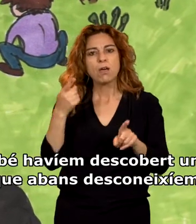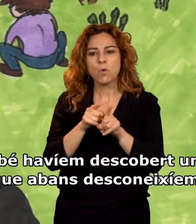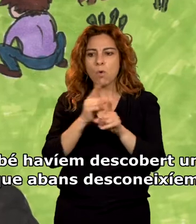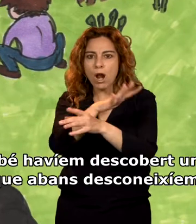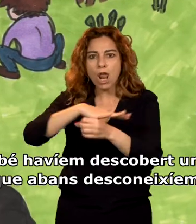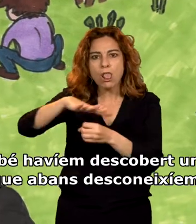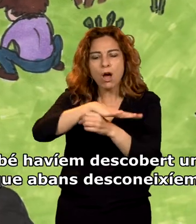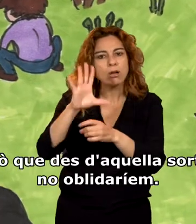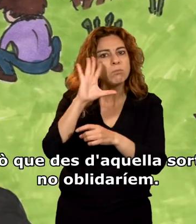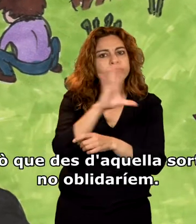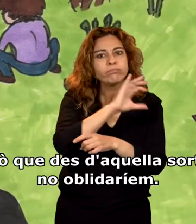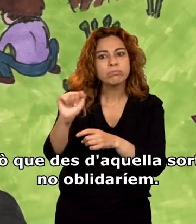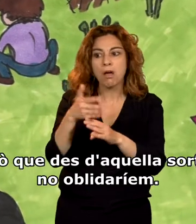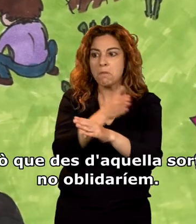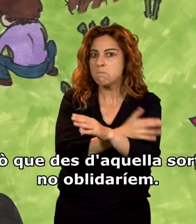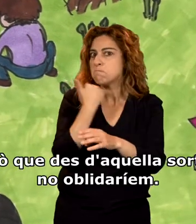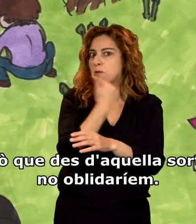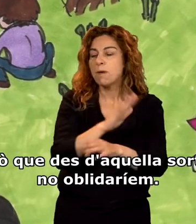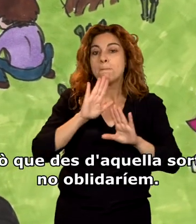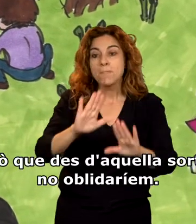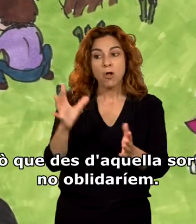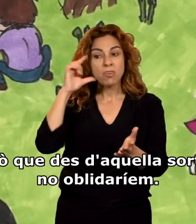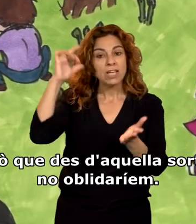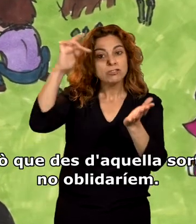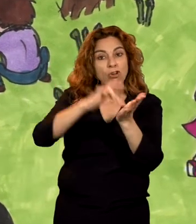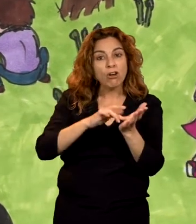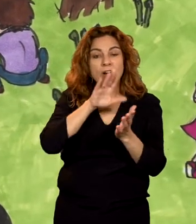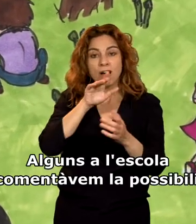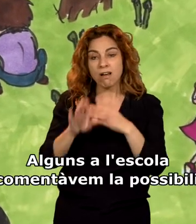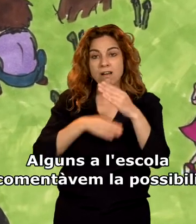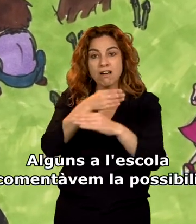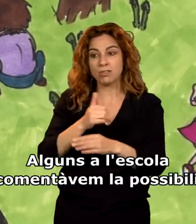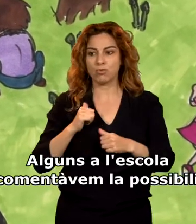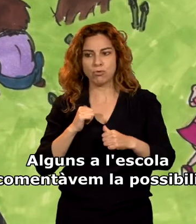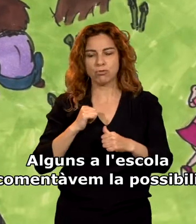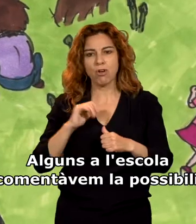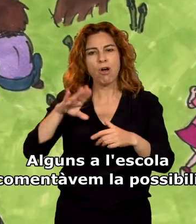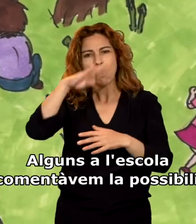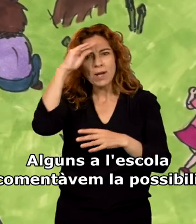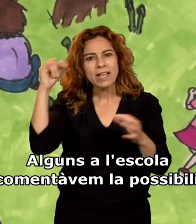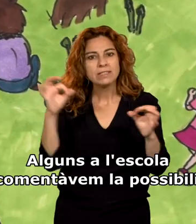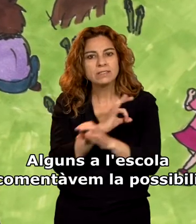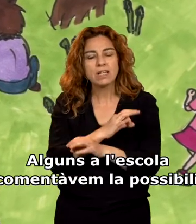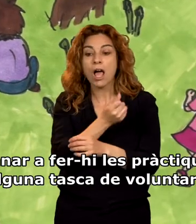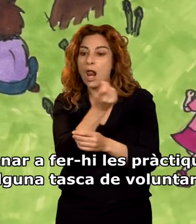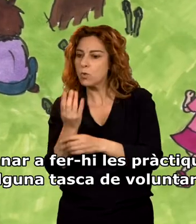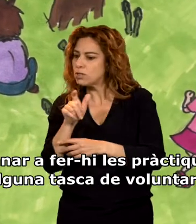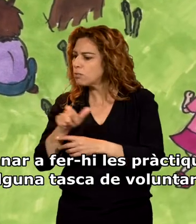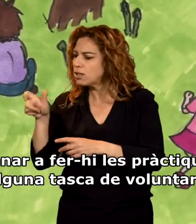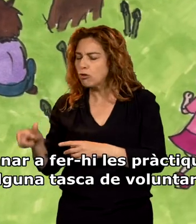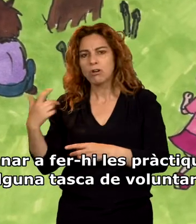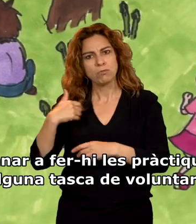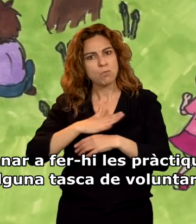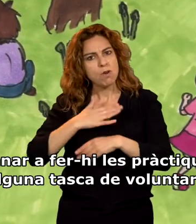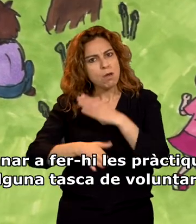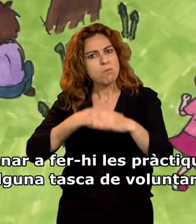lloc que abans desconeixíem, però que des d'aquella sortida no oblidaríem. Alguns a l'escola ja comentàvem la possibilitat d'anar a fer-hi